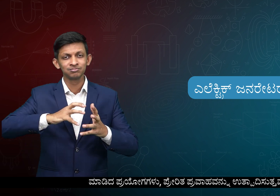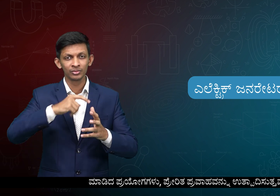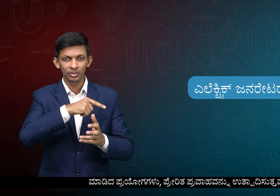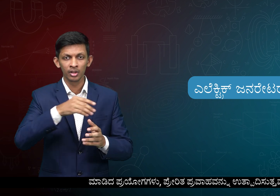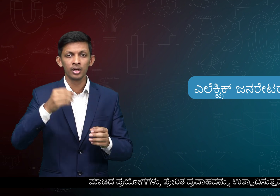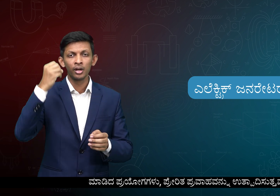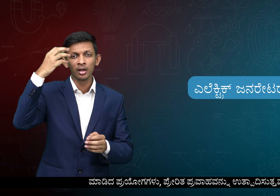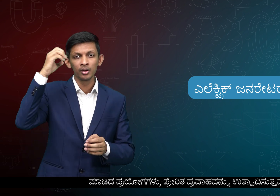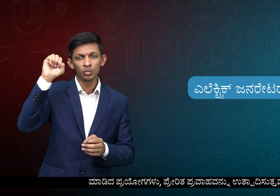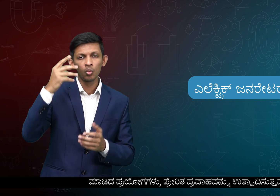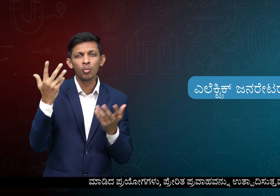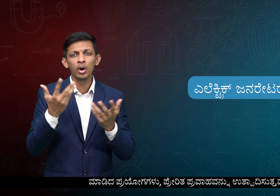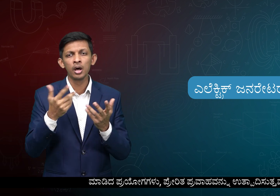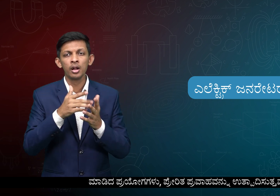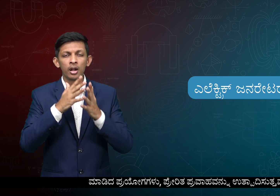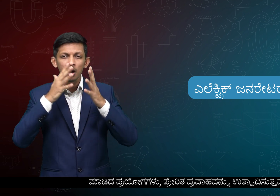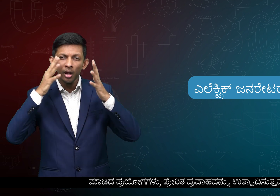ಪ್ರವಾಹವನ್ನು ಉತ್ಪಾದಿಸುತ್ತವೆ.